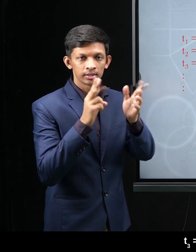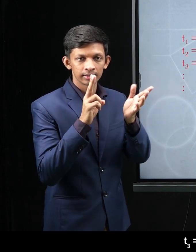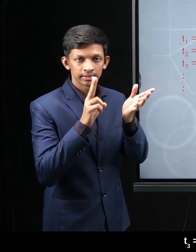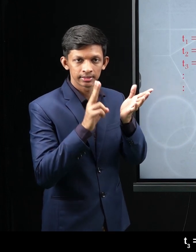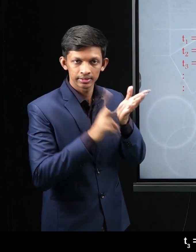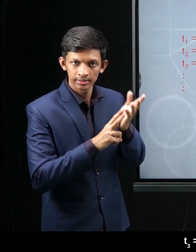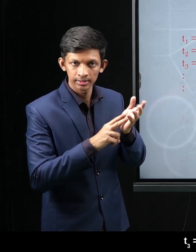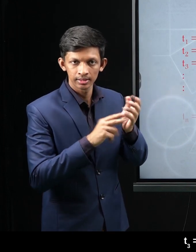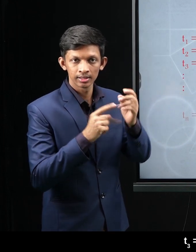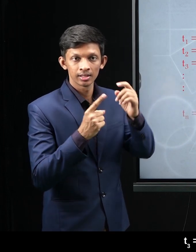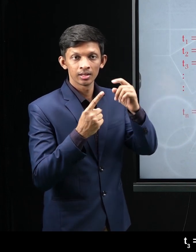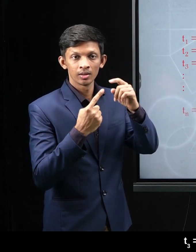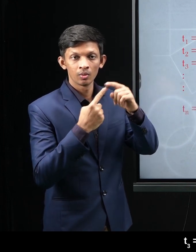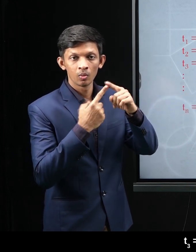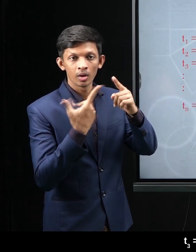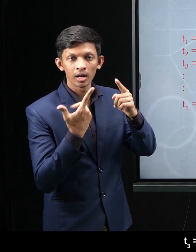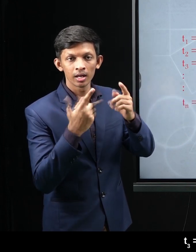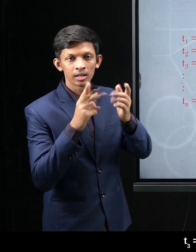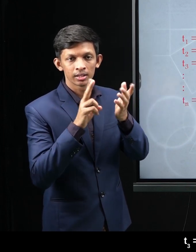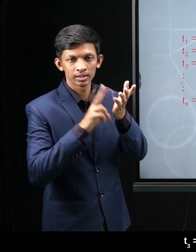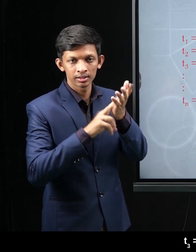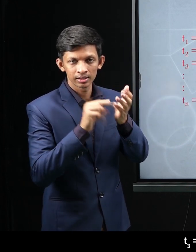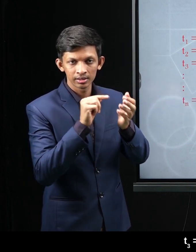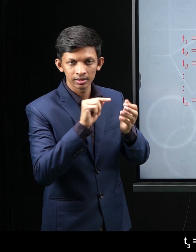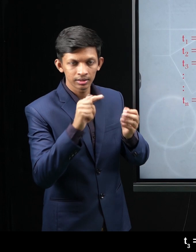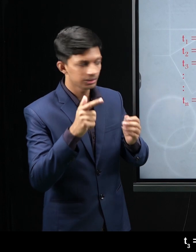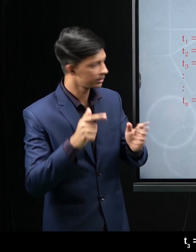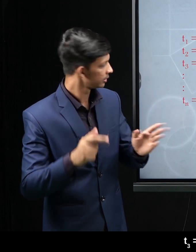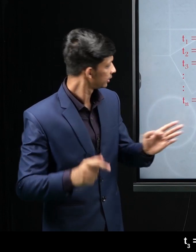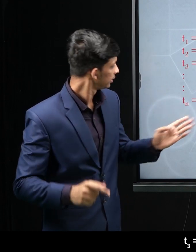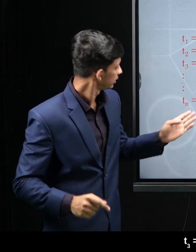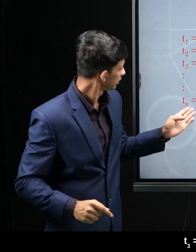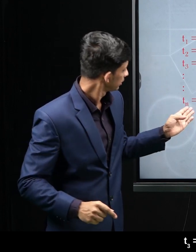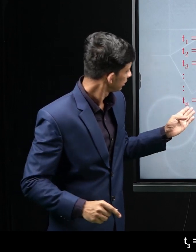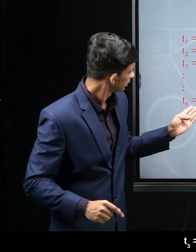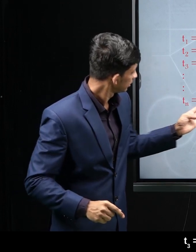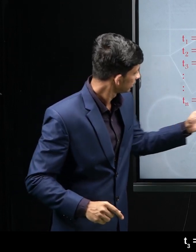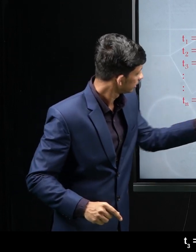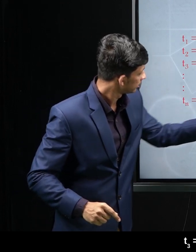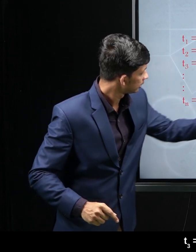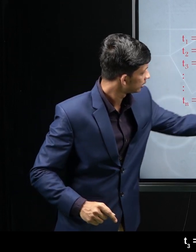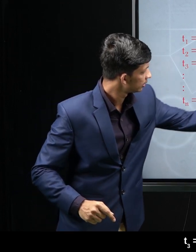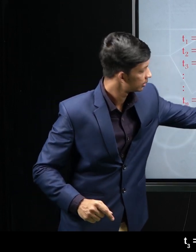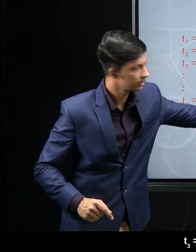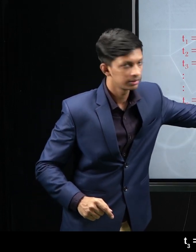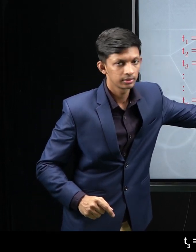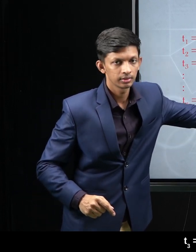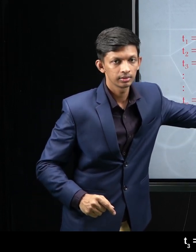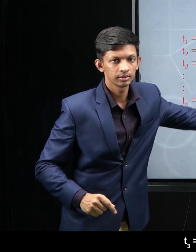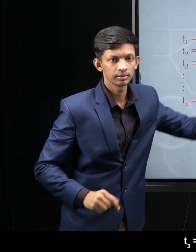into R is equal to AR into R is equal to AR square is equal to AR